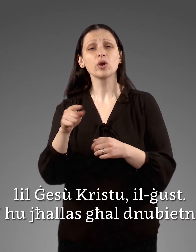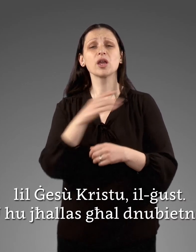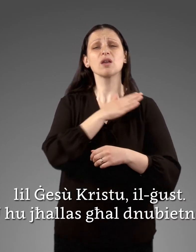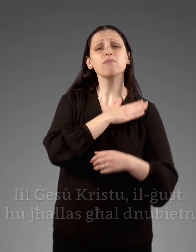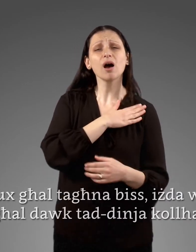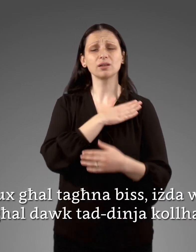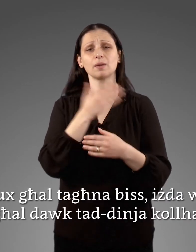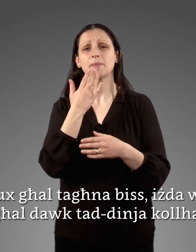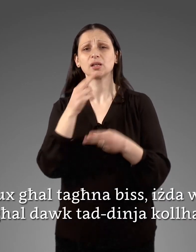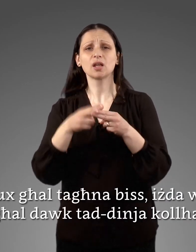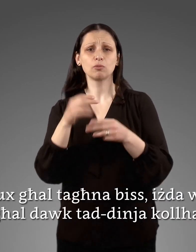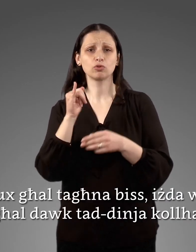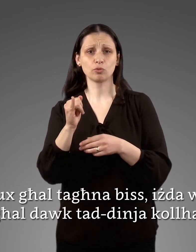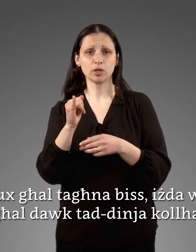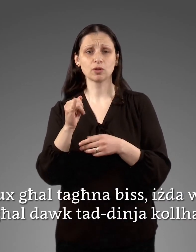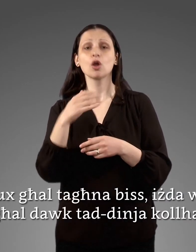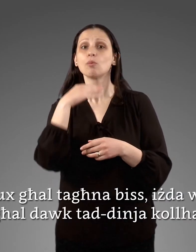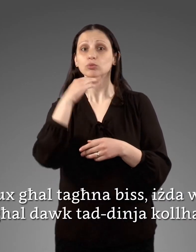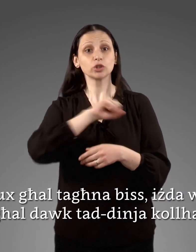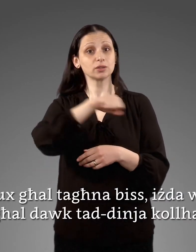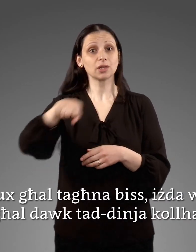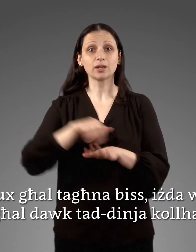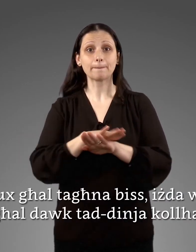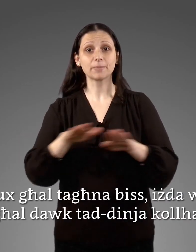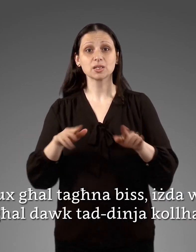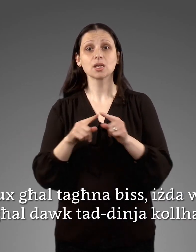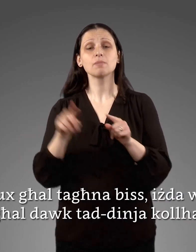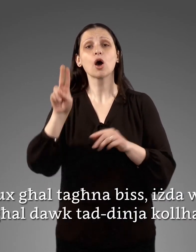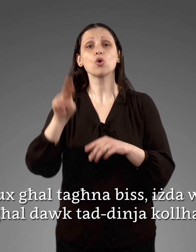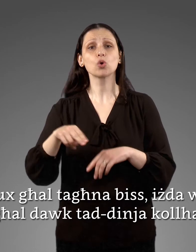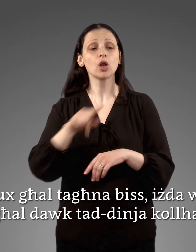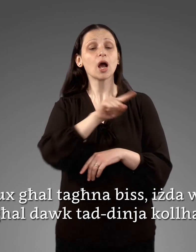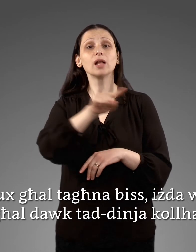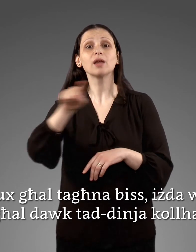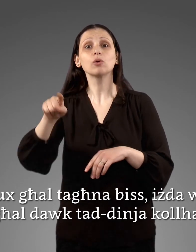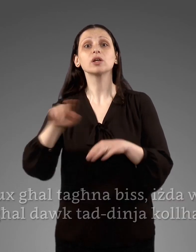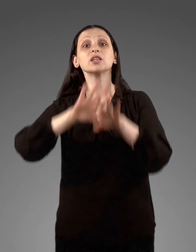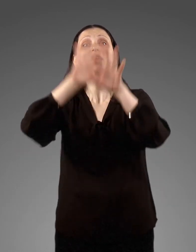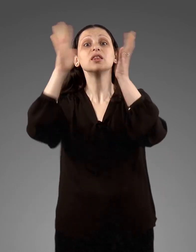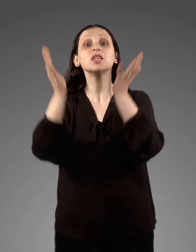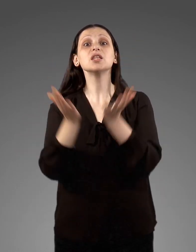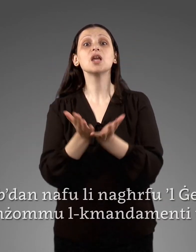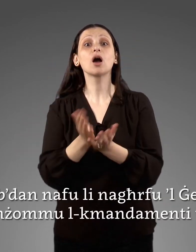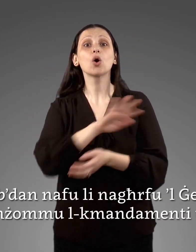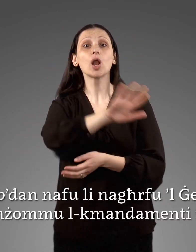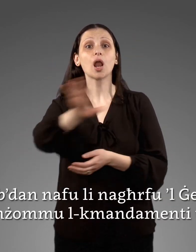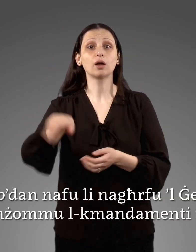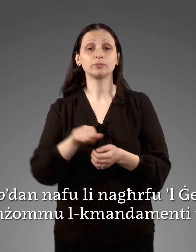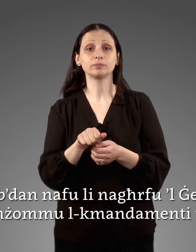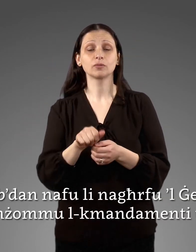dnubietna, mhux għal tagħna biss, iżda wkoll għal dawk tad-dinja kollha. U b'dan nafu